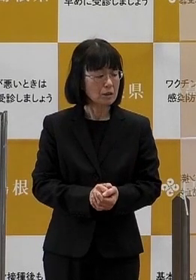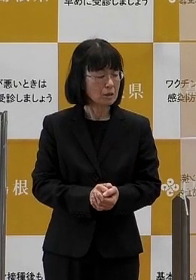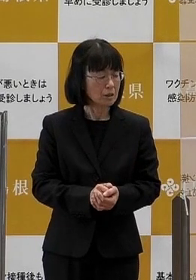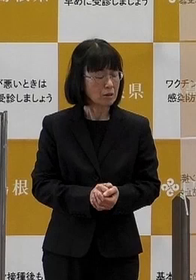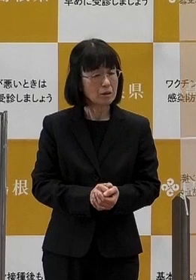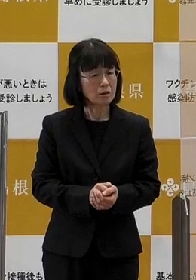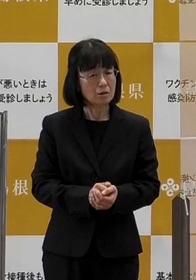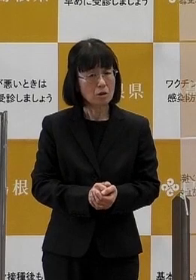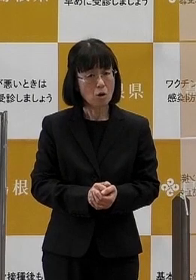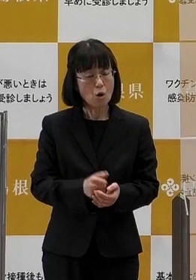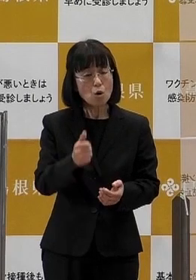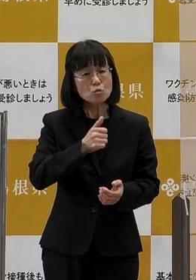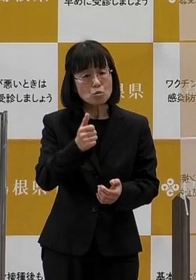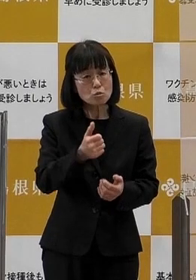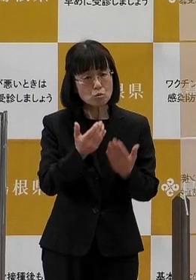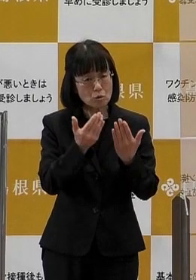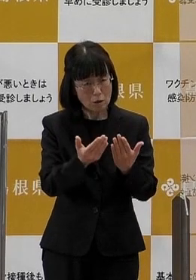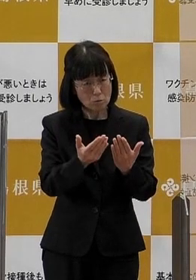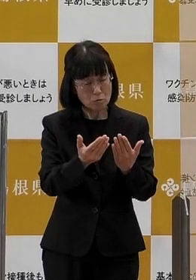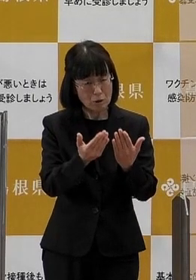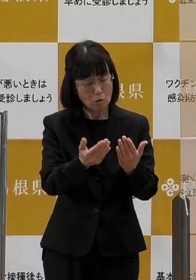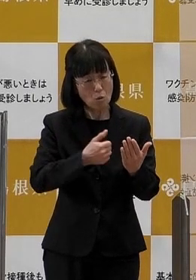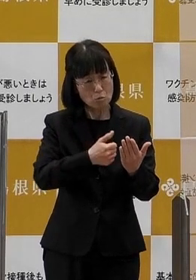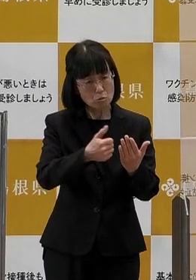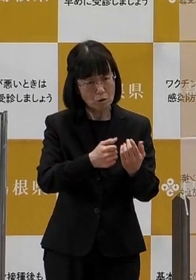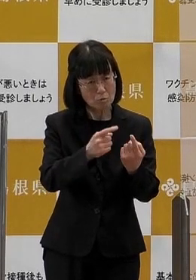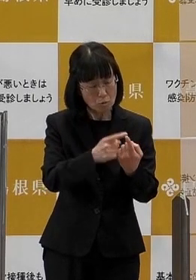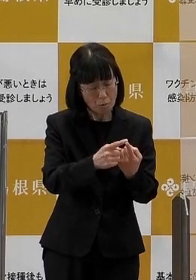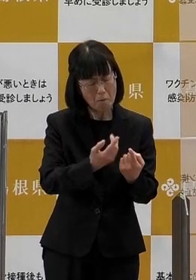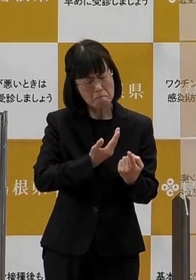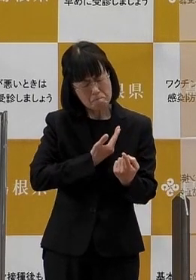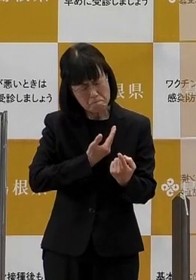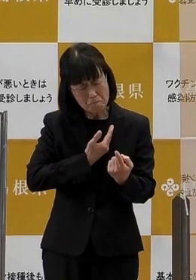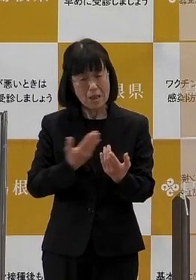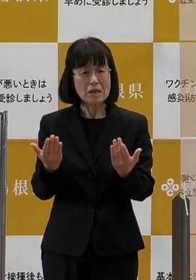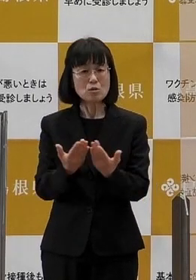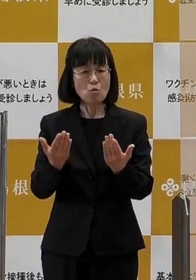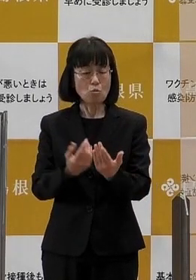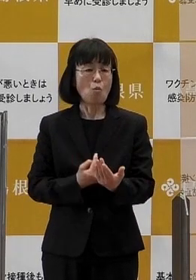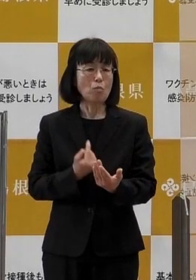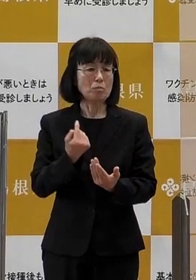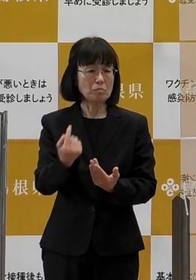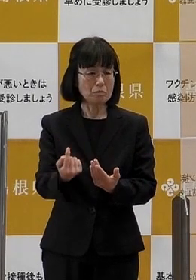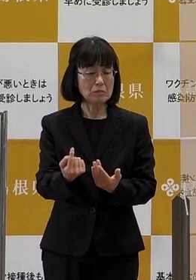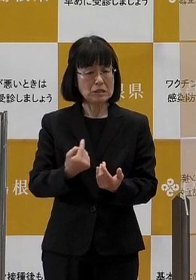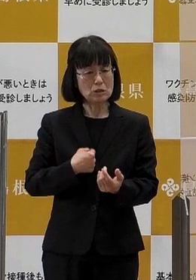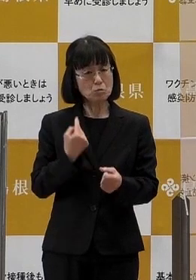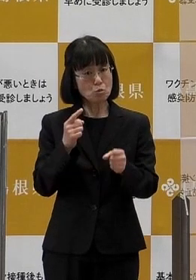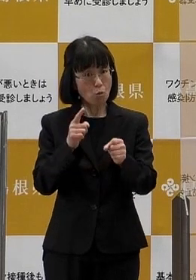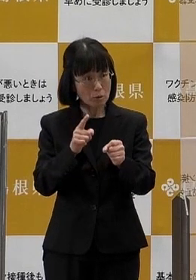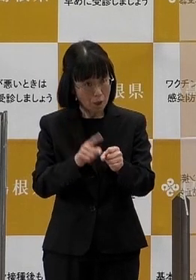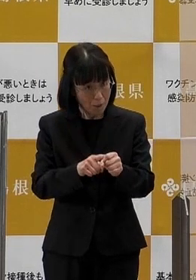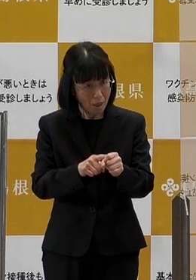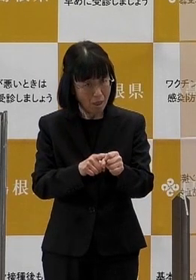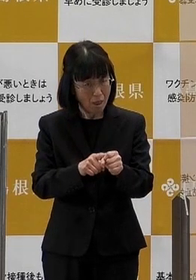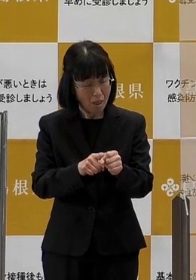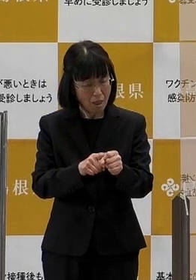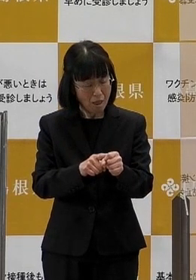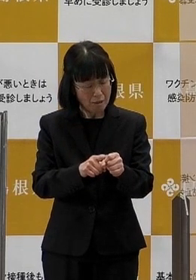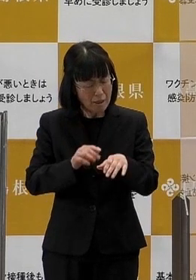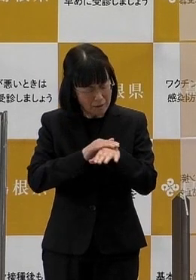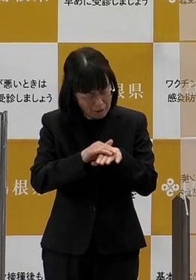まあ、通学と見るのか、やむを得ない仕事にと見るのか、自分のために欠かせない